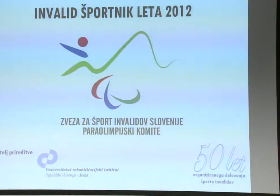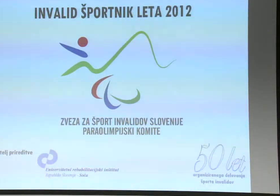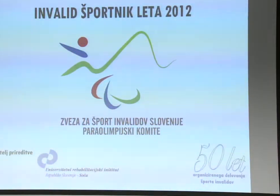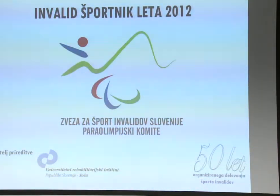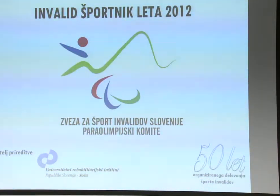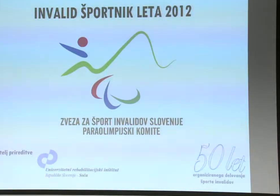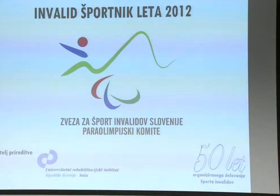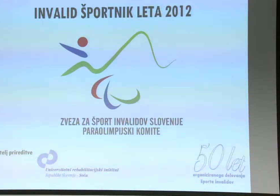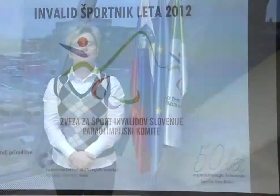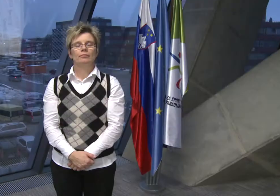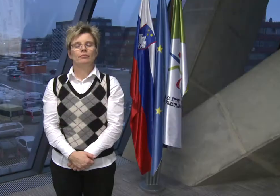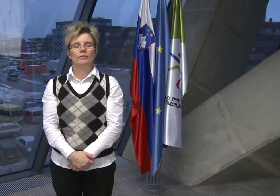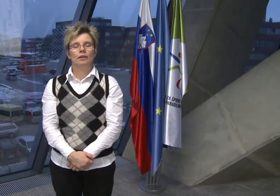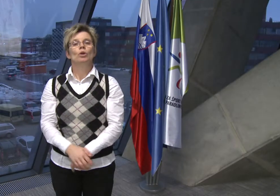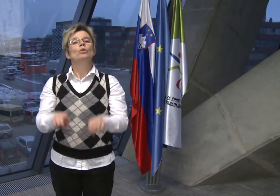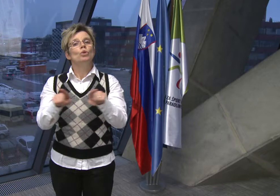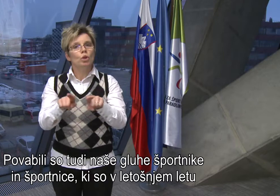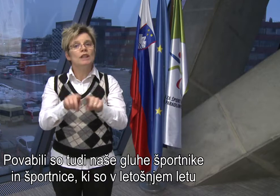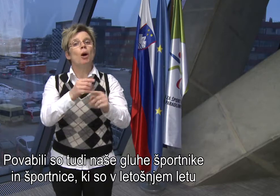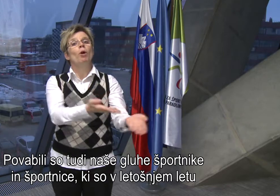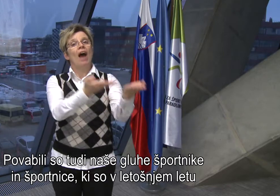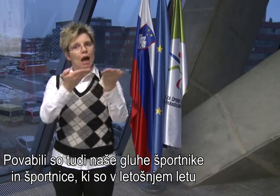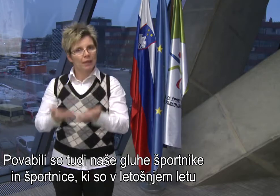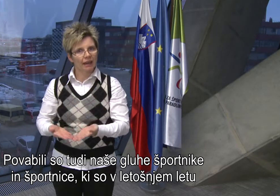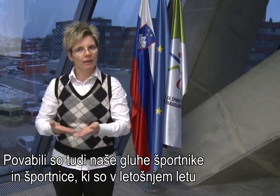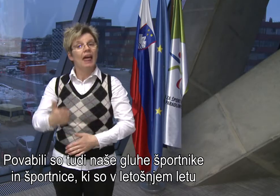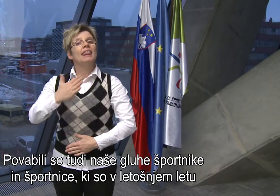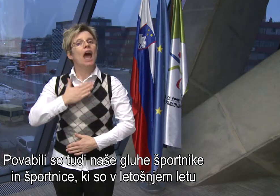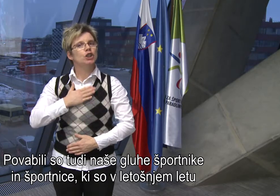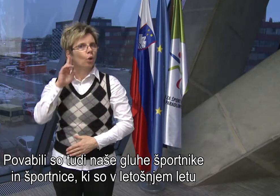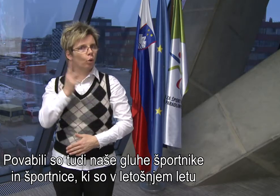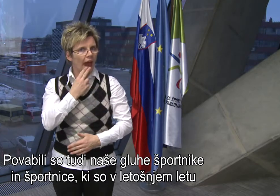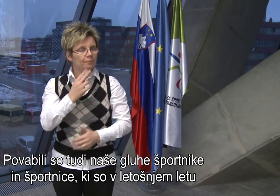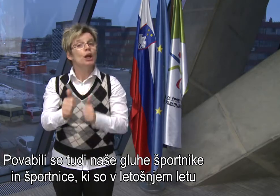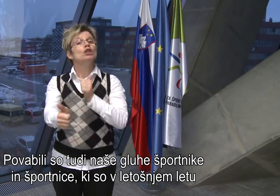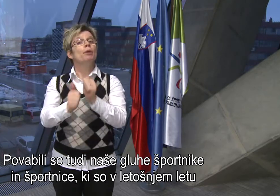Ja. Ok, to gre. To ni ju.